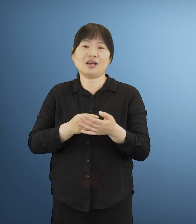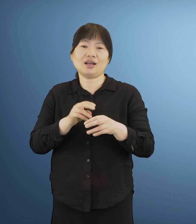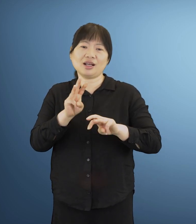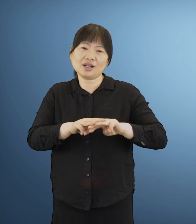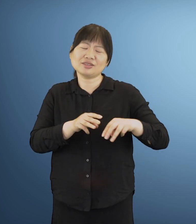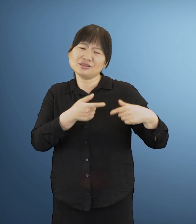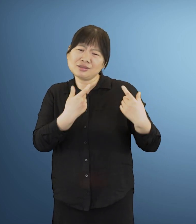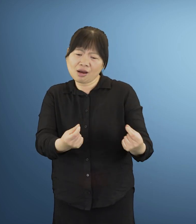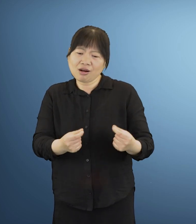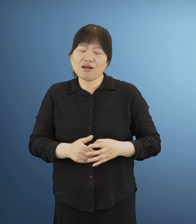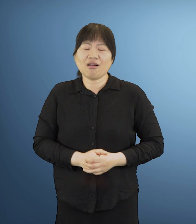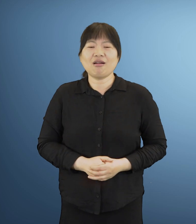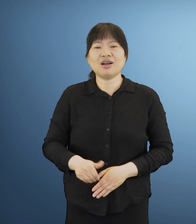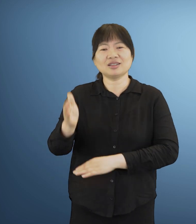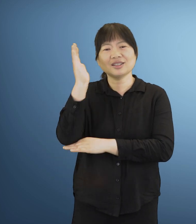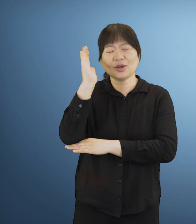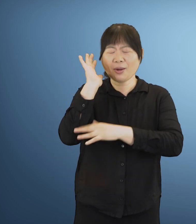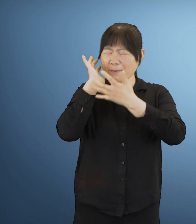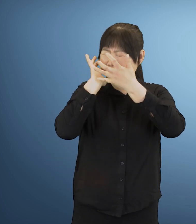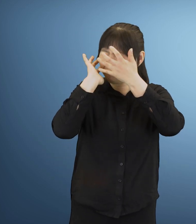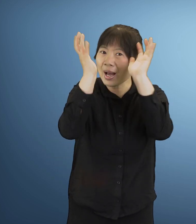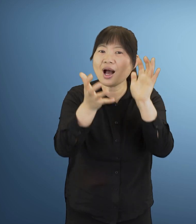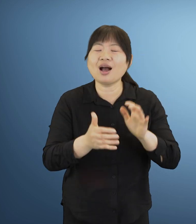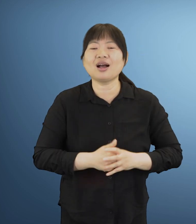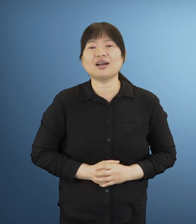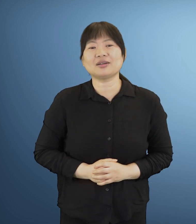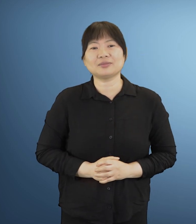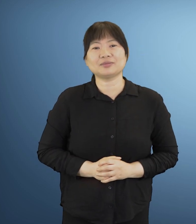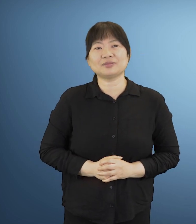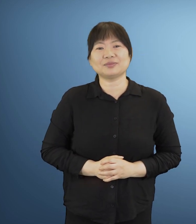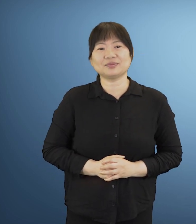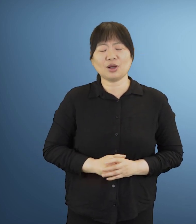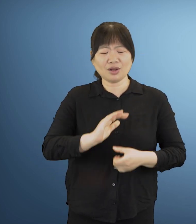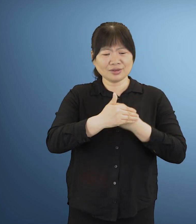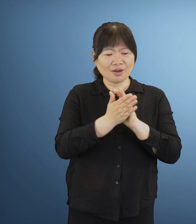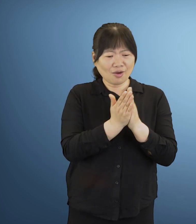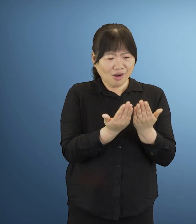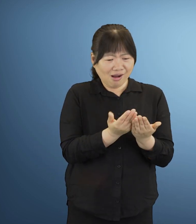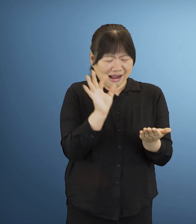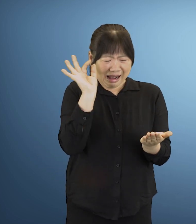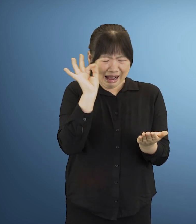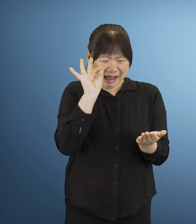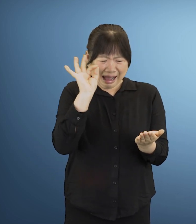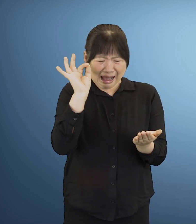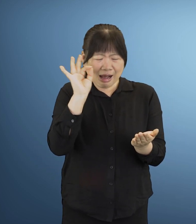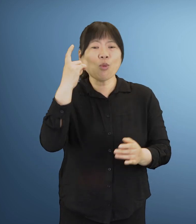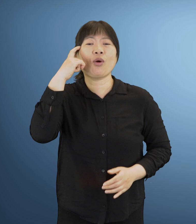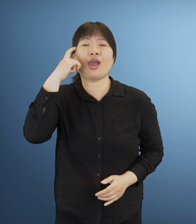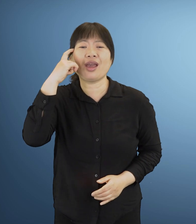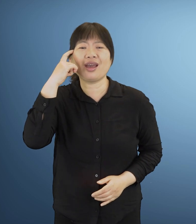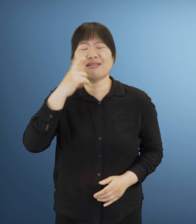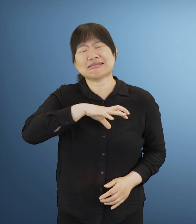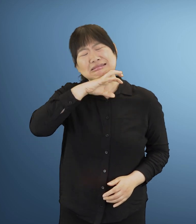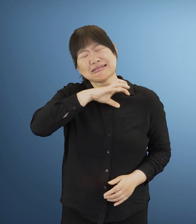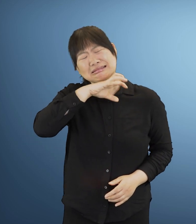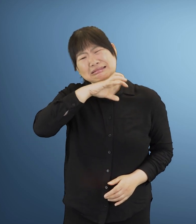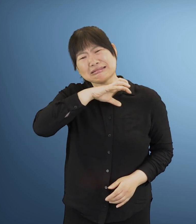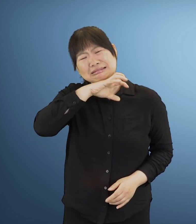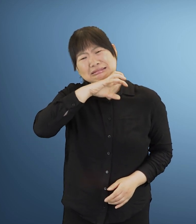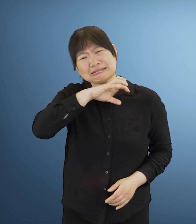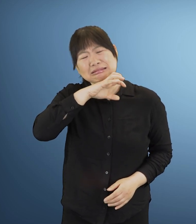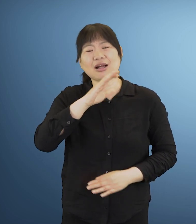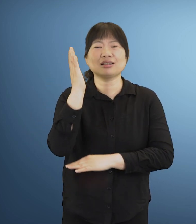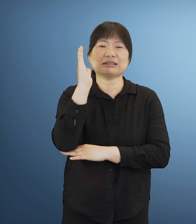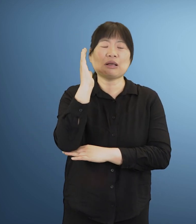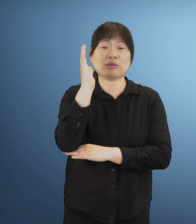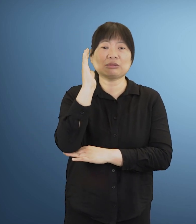뭔 설교를 저렇게 복잡하게 꽈서 성경은 왜 이렇게 찾냐? 투덜대면서